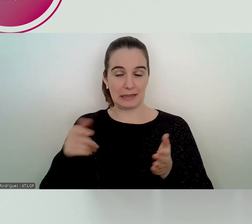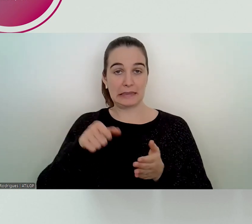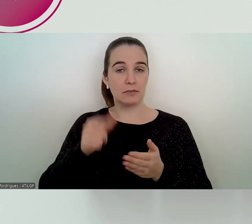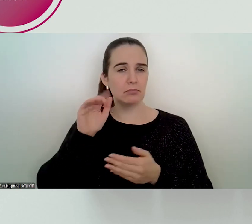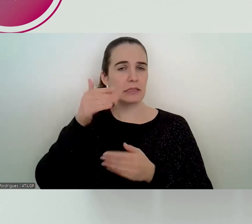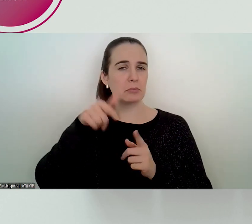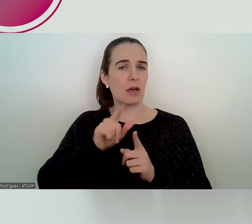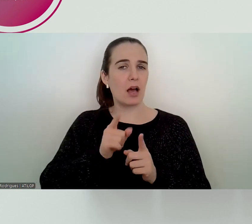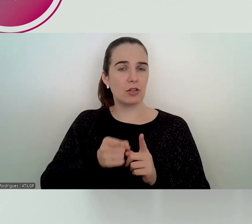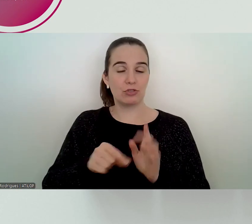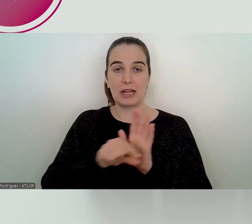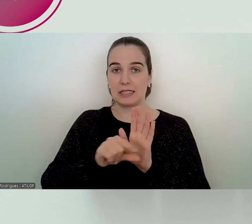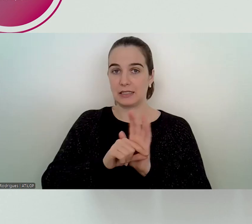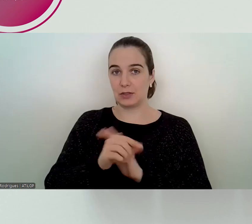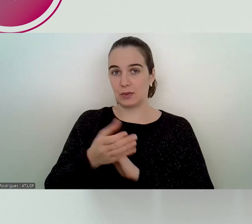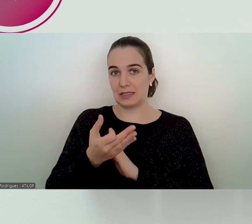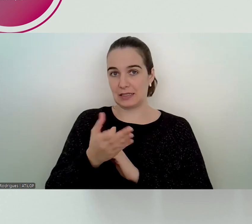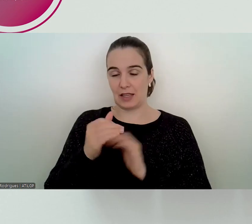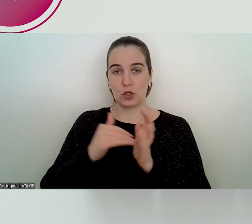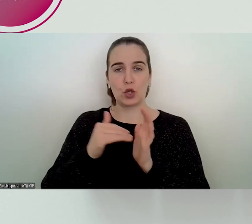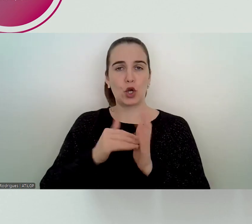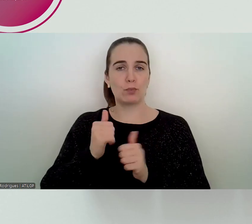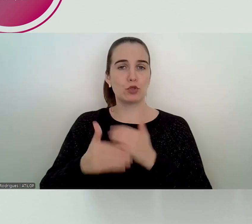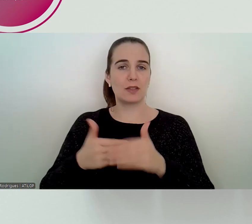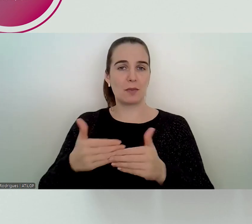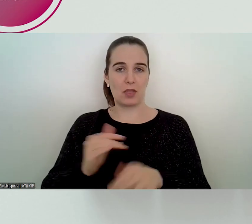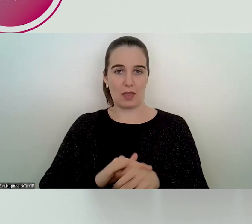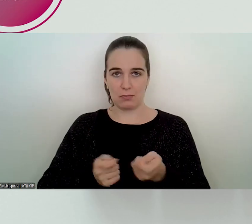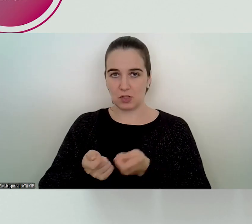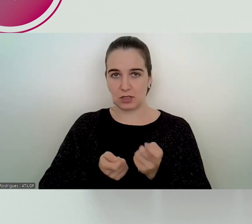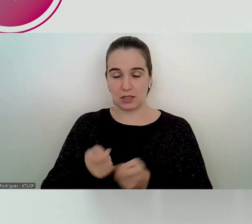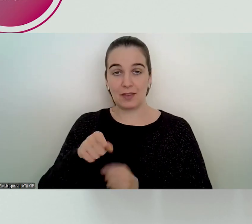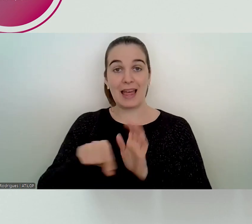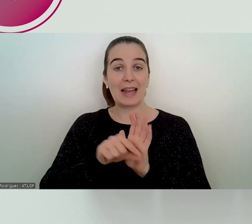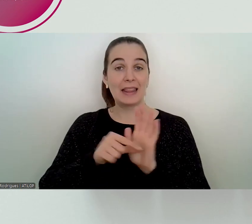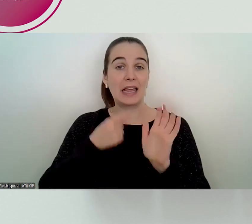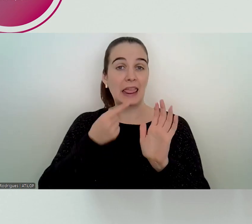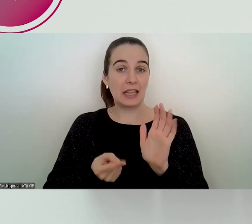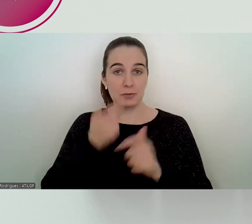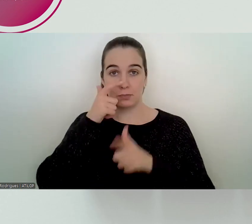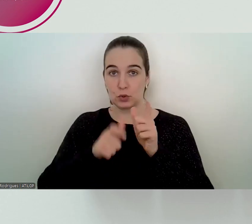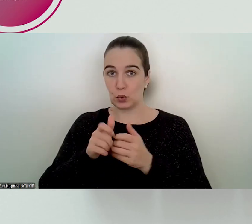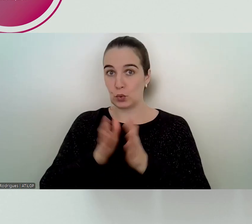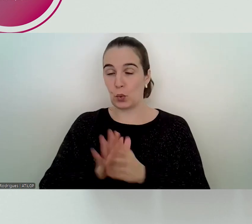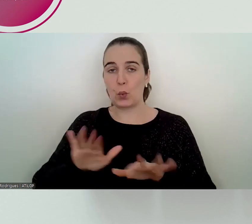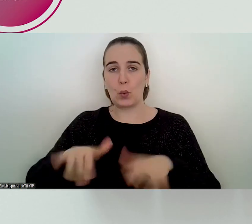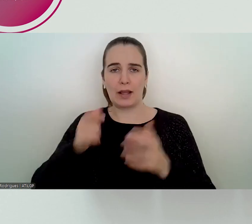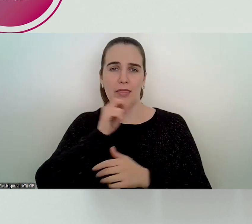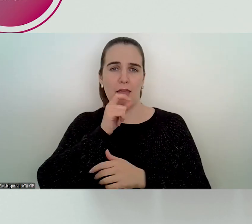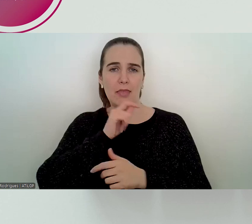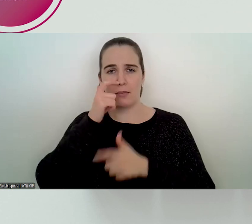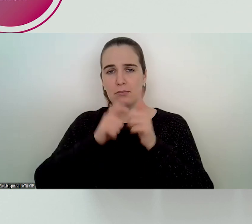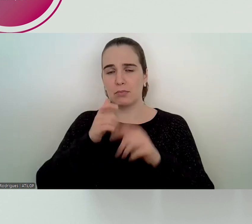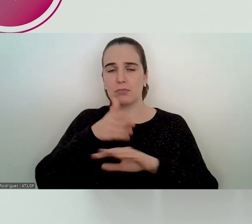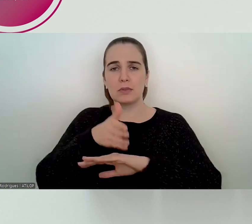princípio, consagrado no artigo 17º do Código do Procedimento Administrativo, determina que todas as pessoas têm o direito de acesso aos arquivos e